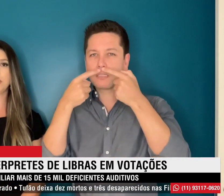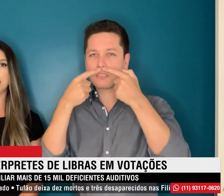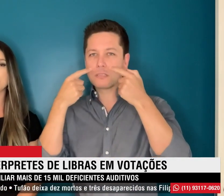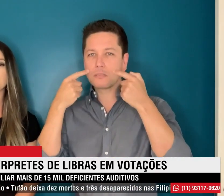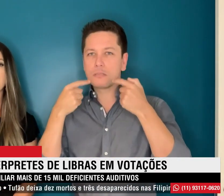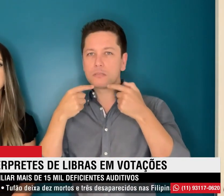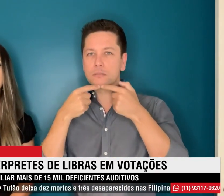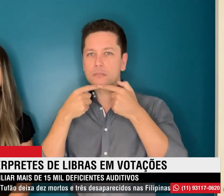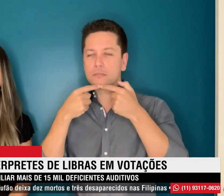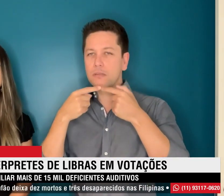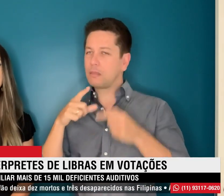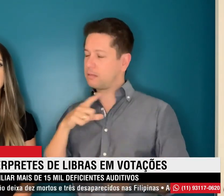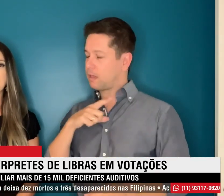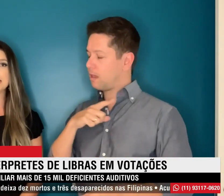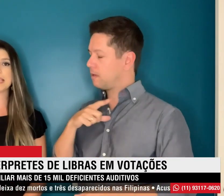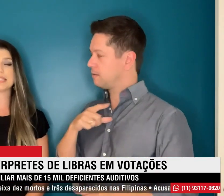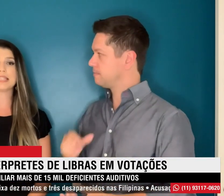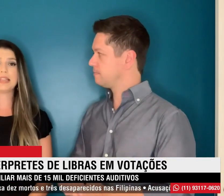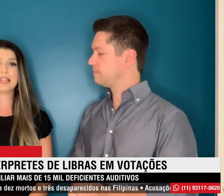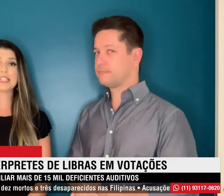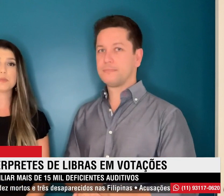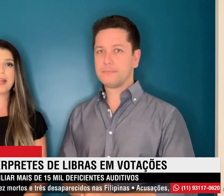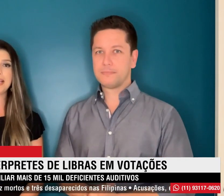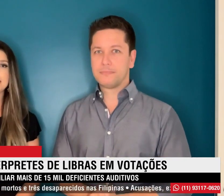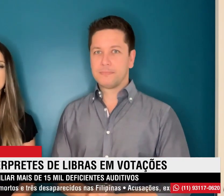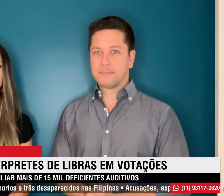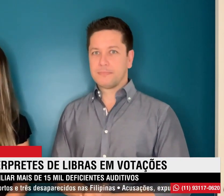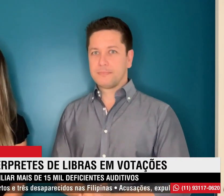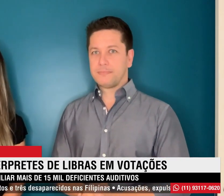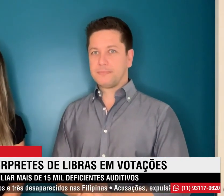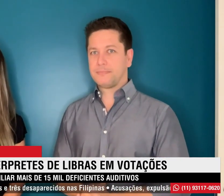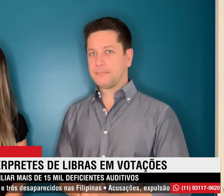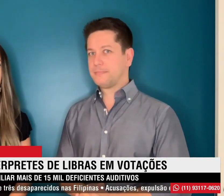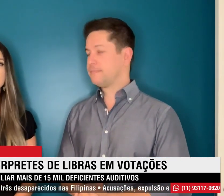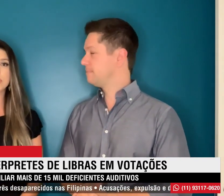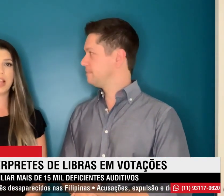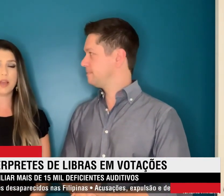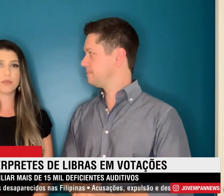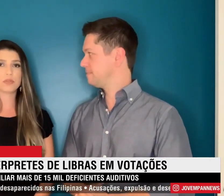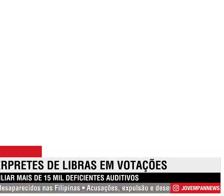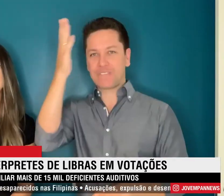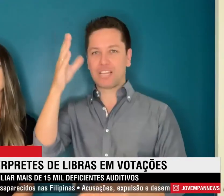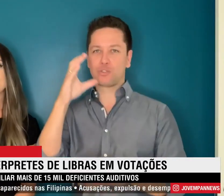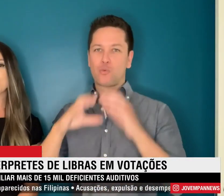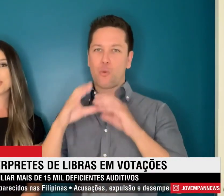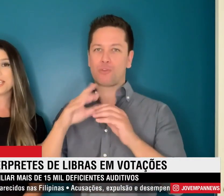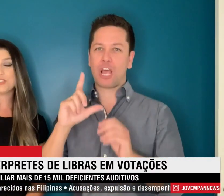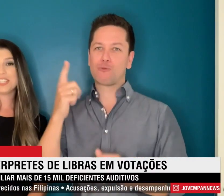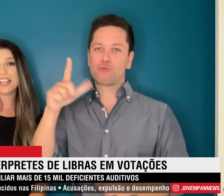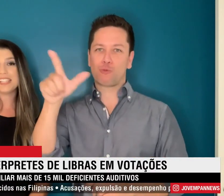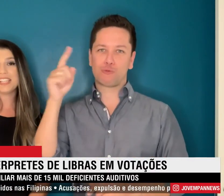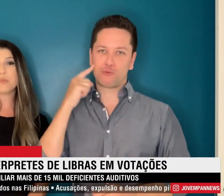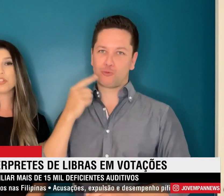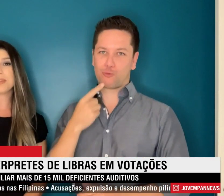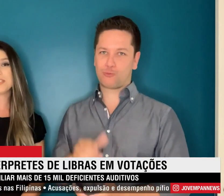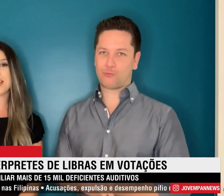que não terão intérpretes existem máscaras que tem transparência na região dos lábios se vocês